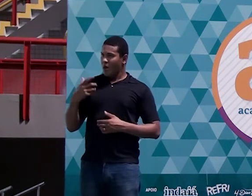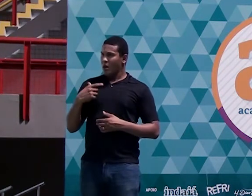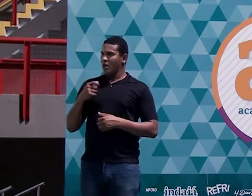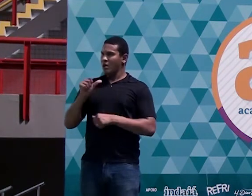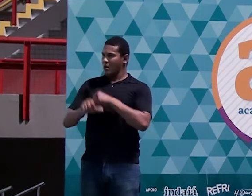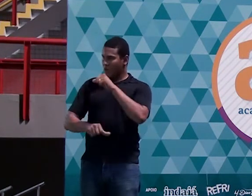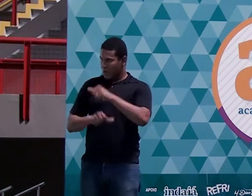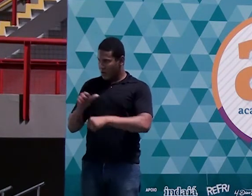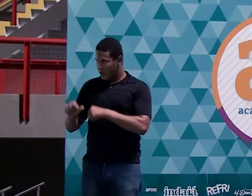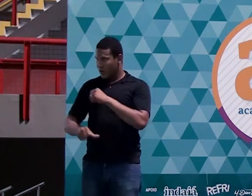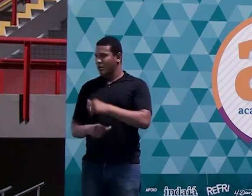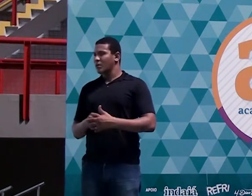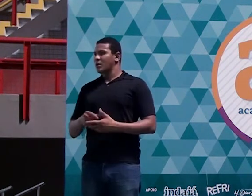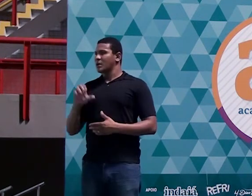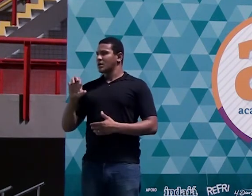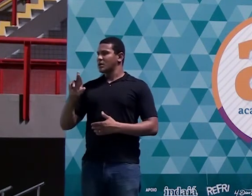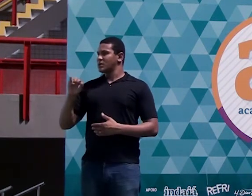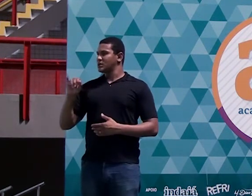iniciar a modernidade.